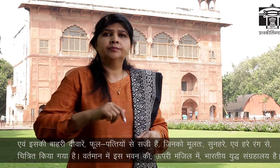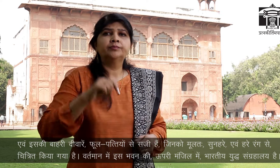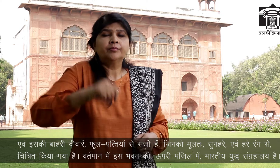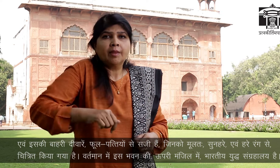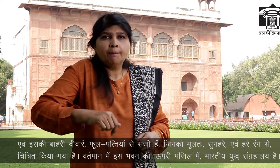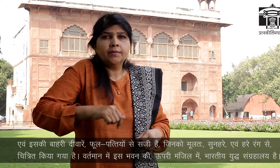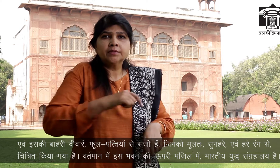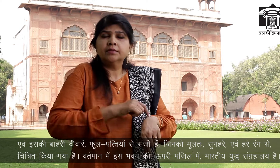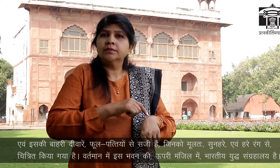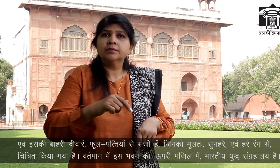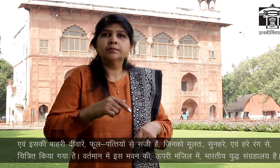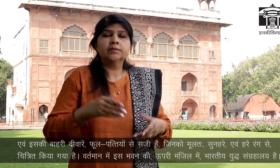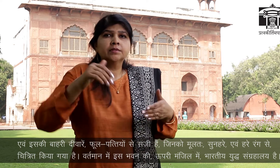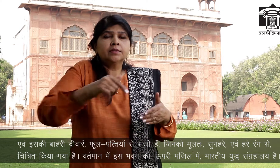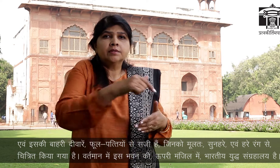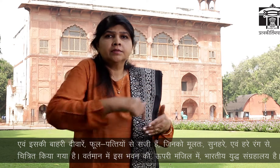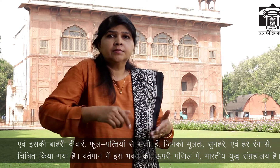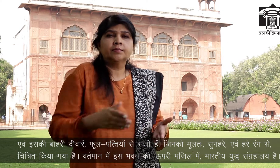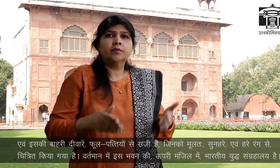वर्तमान में इस भवन की ऊपरी मंजिल